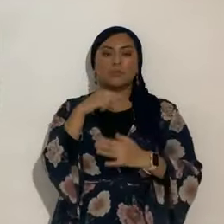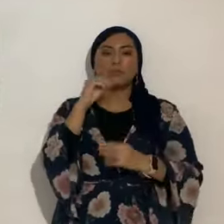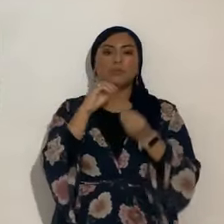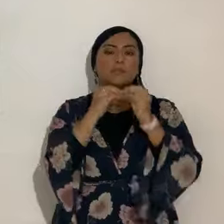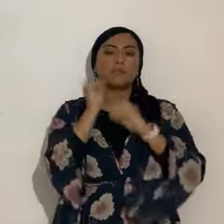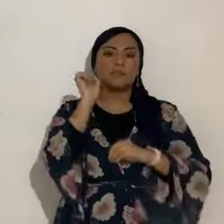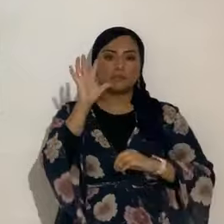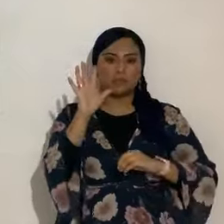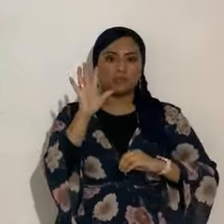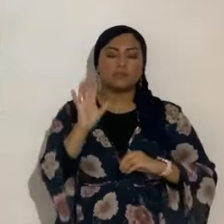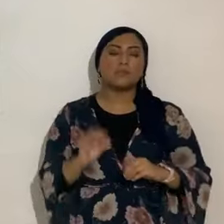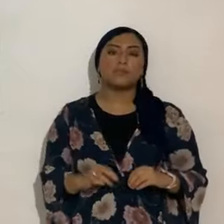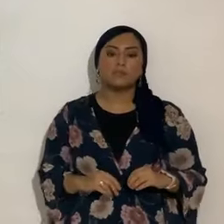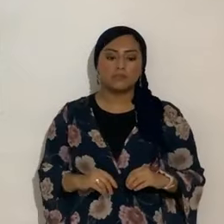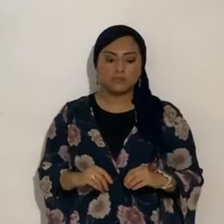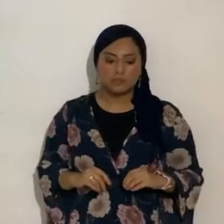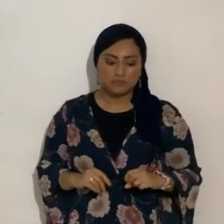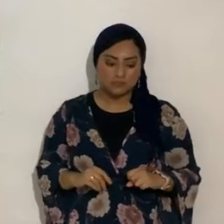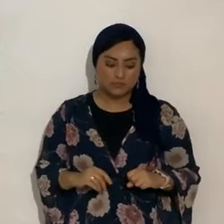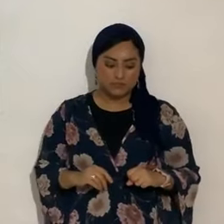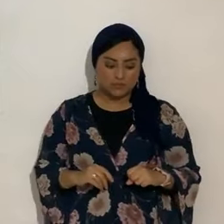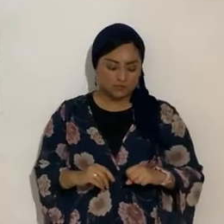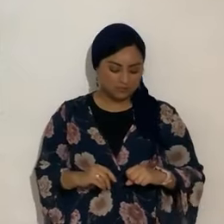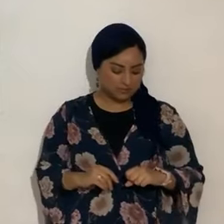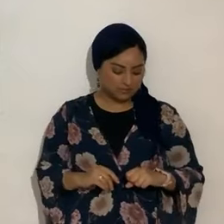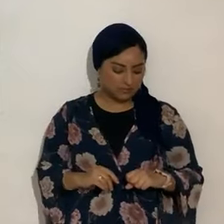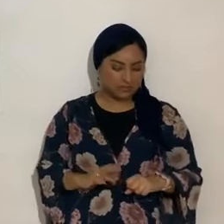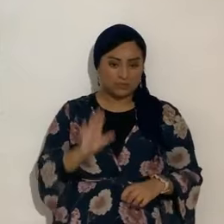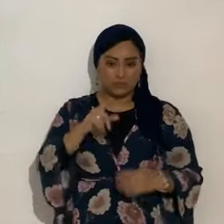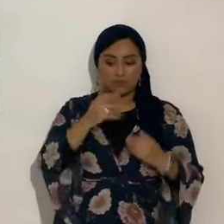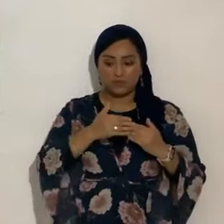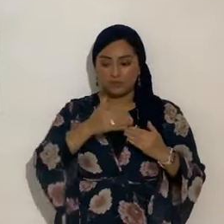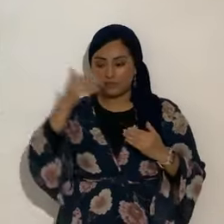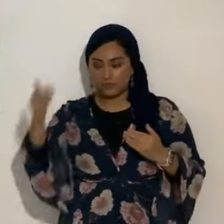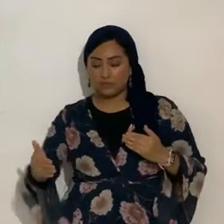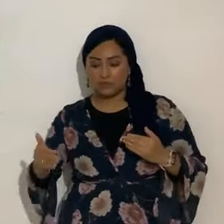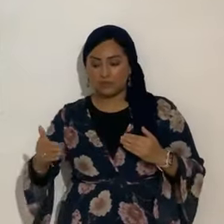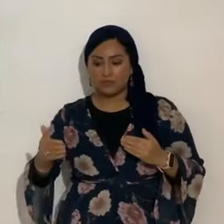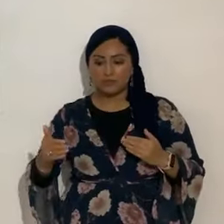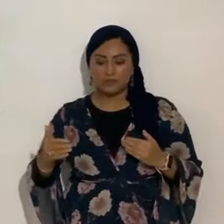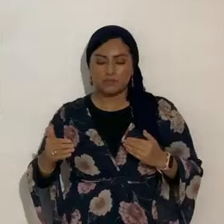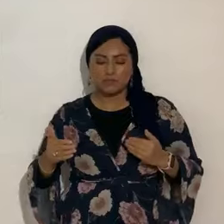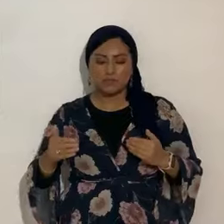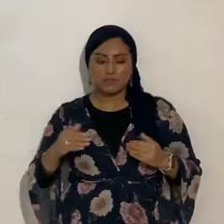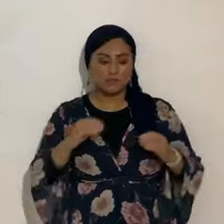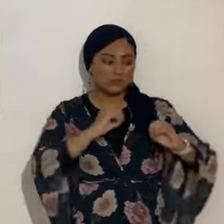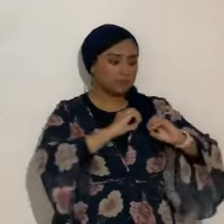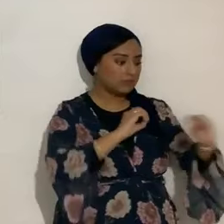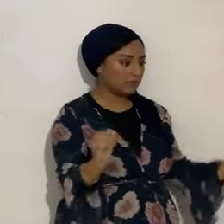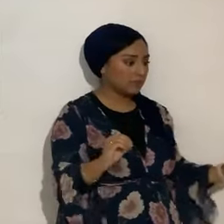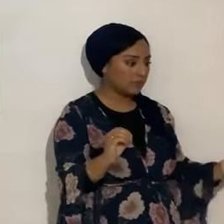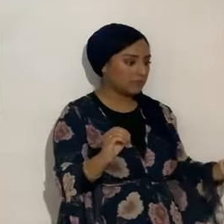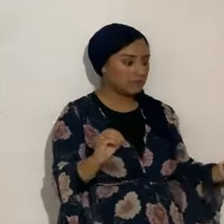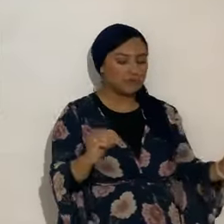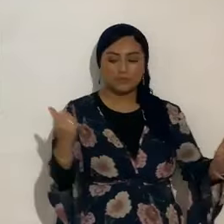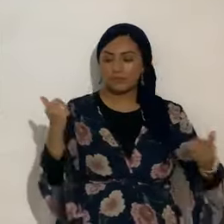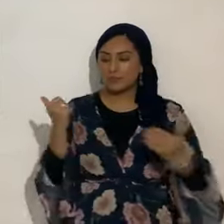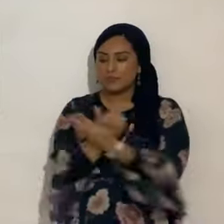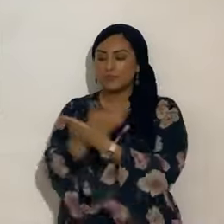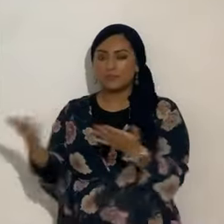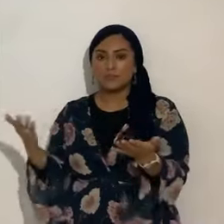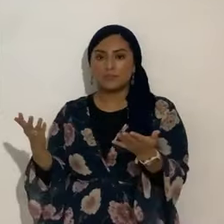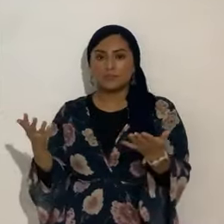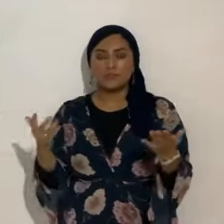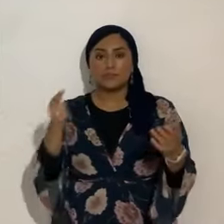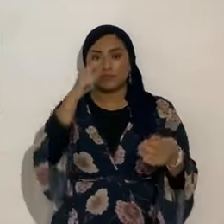5. Entonces, tú debes de pasar de la nada al todo. De la nada al todo,